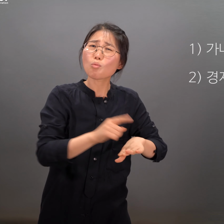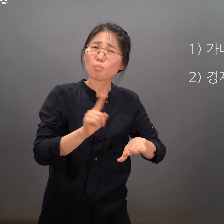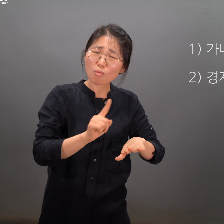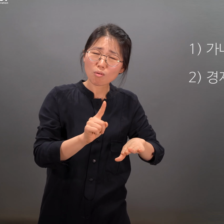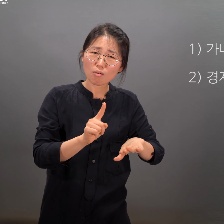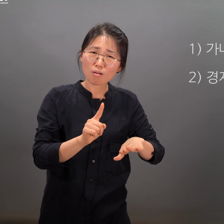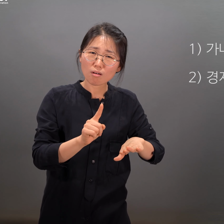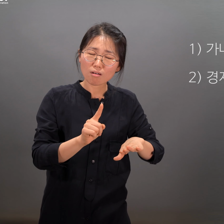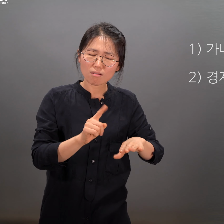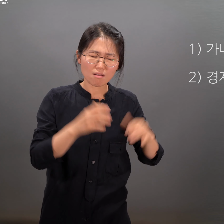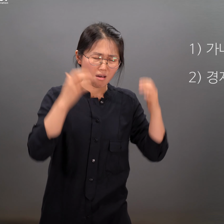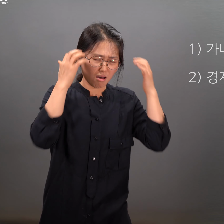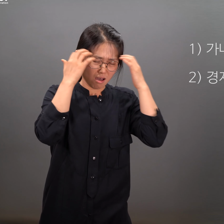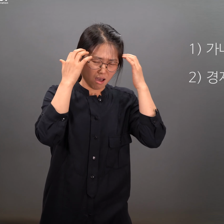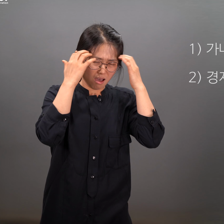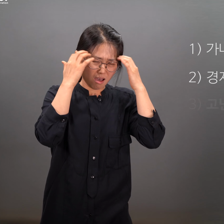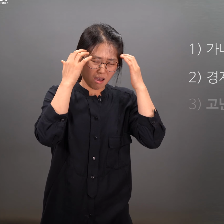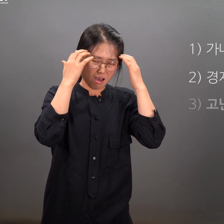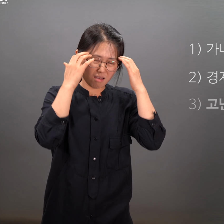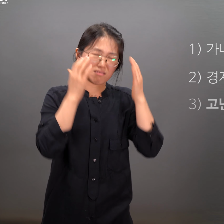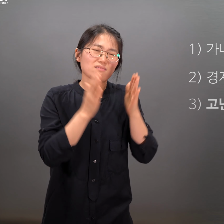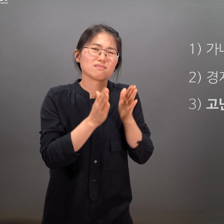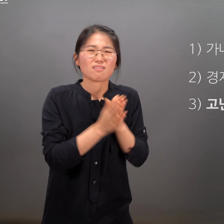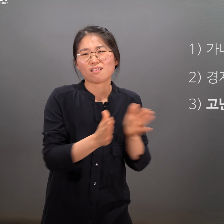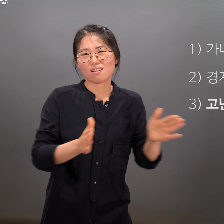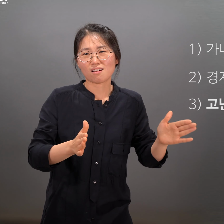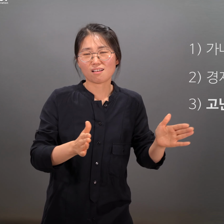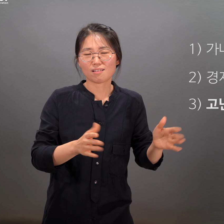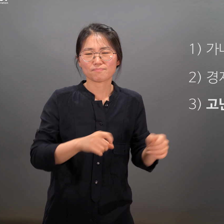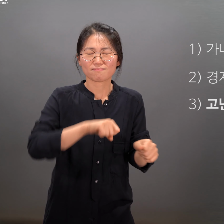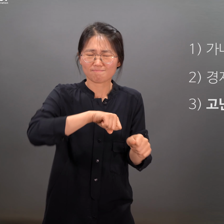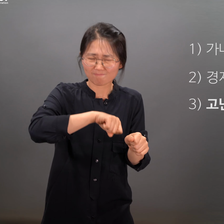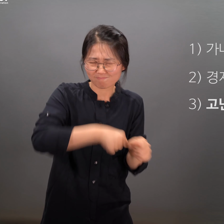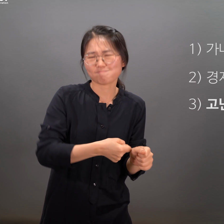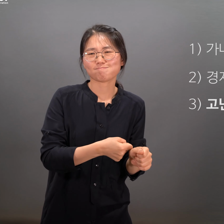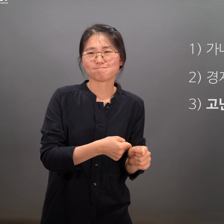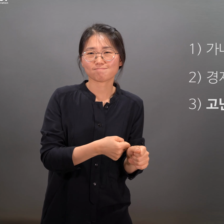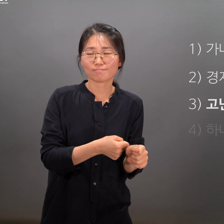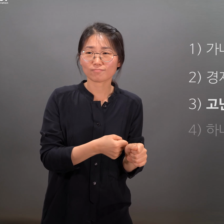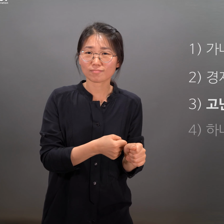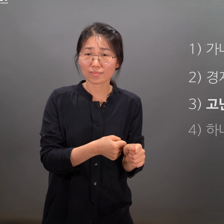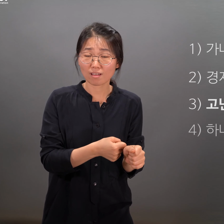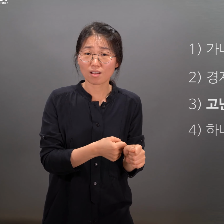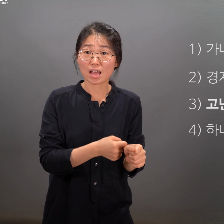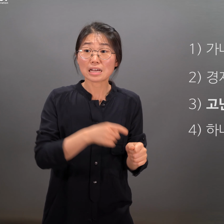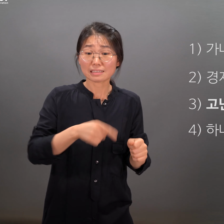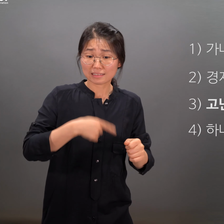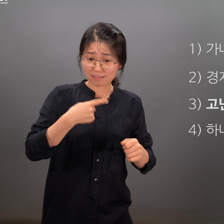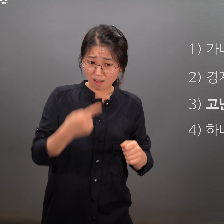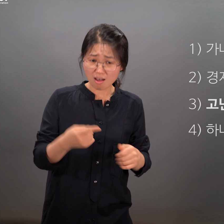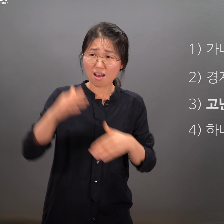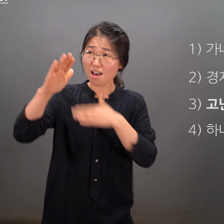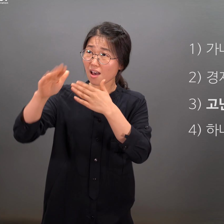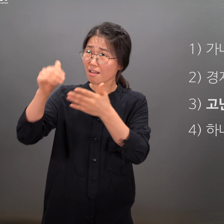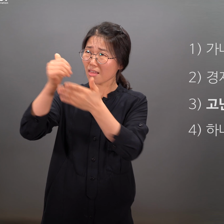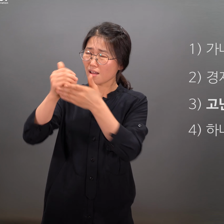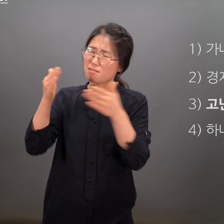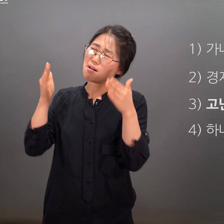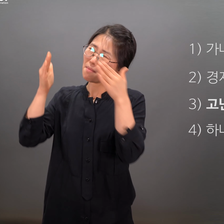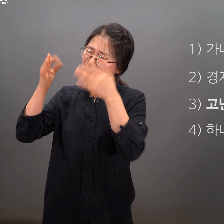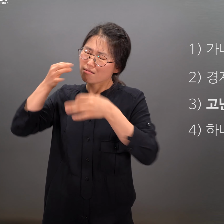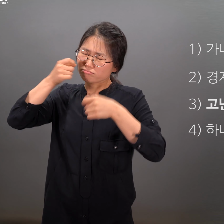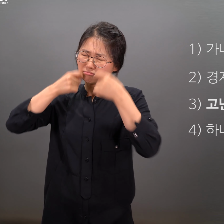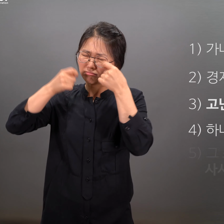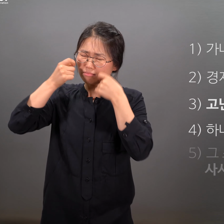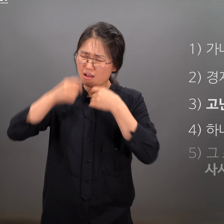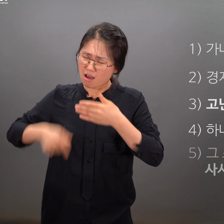하나님으로부터 떨어지기 시작하는 거죠. 그러다 보니 결국 고난을 당합니다. 그러고 나면 그때서야 하나님께